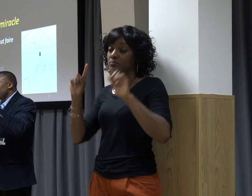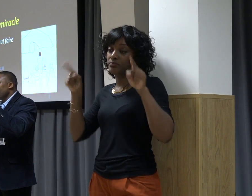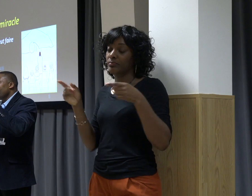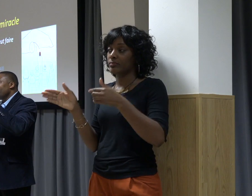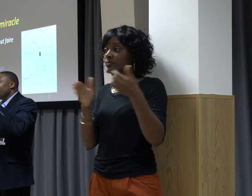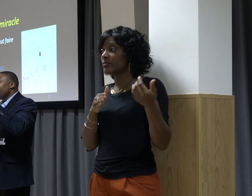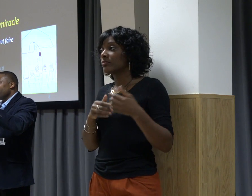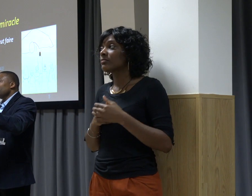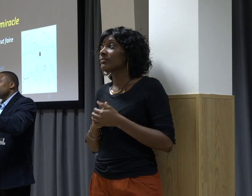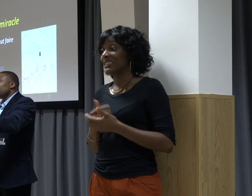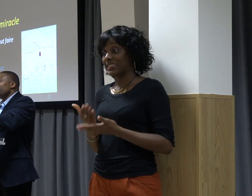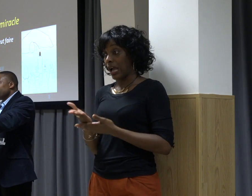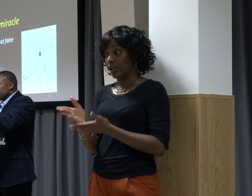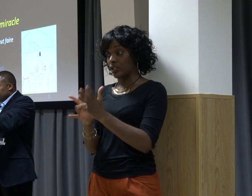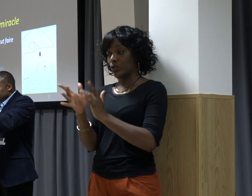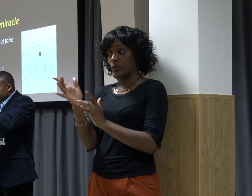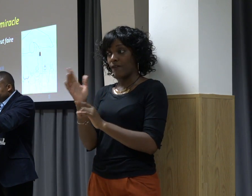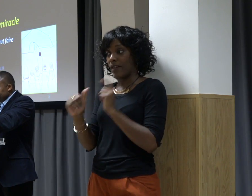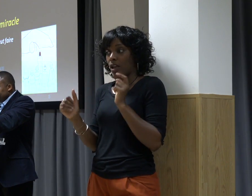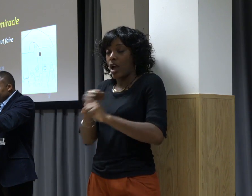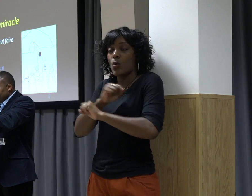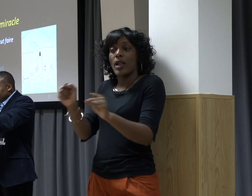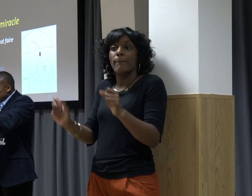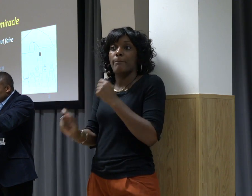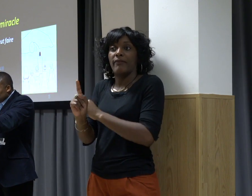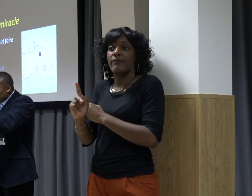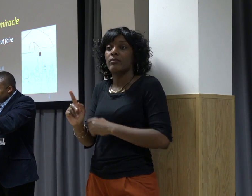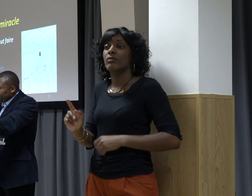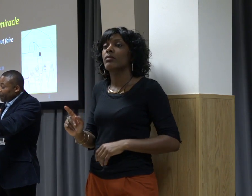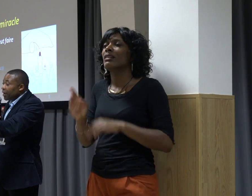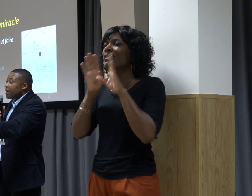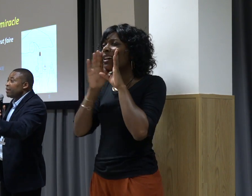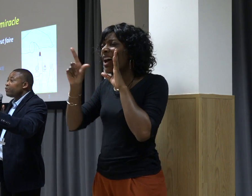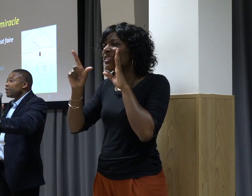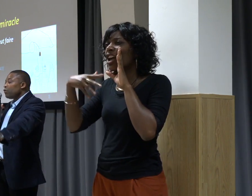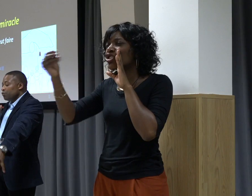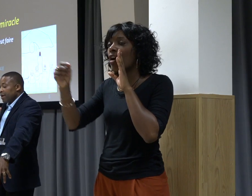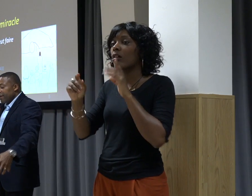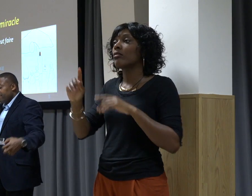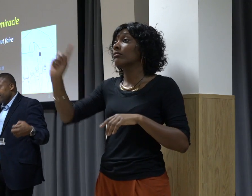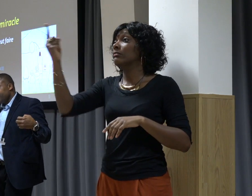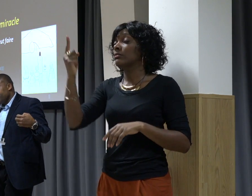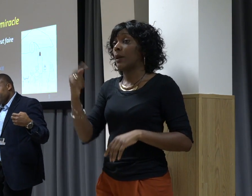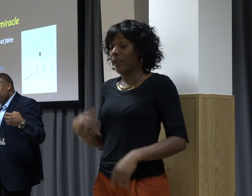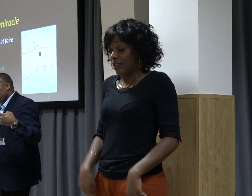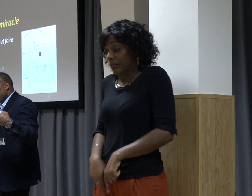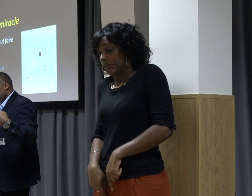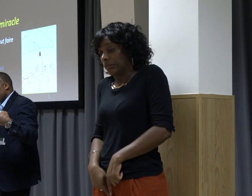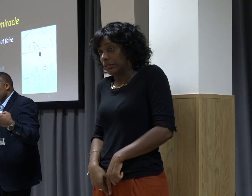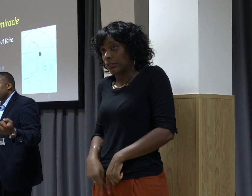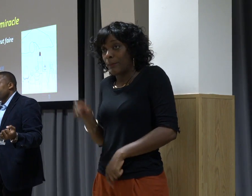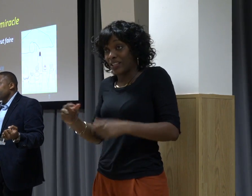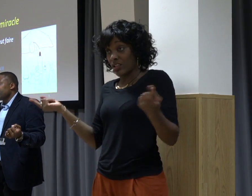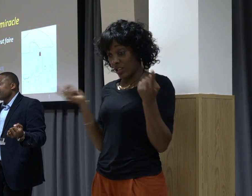Jésus fait quelque chose de particulier. Lazare sort, il faudra qu'on lui enlève